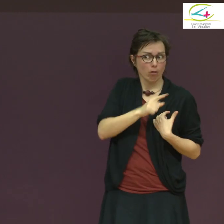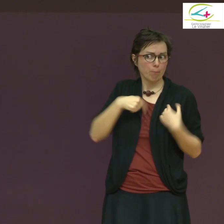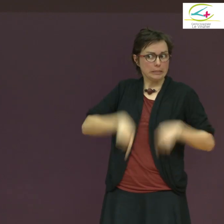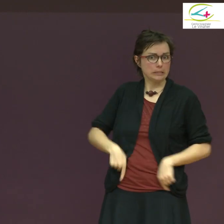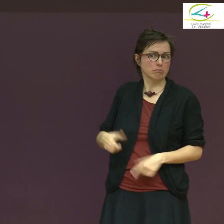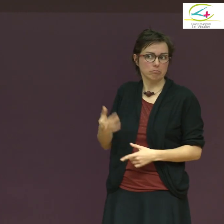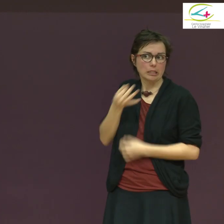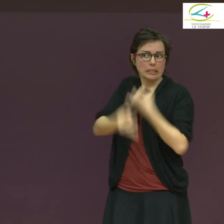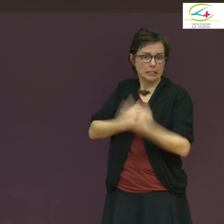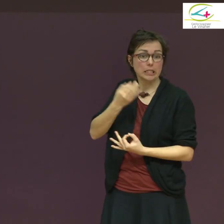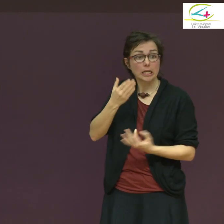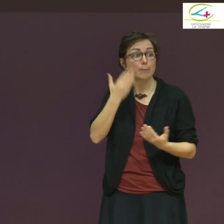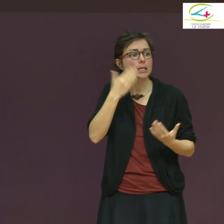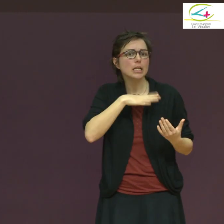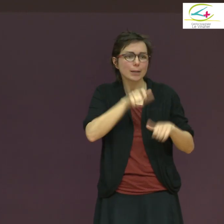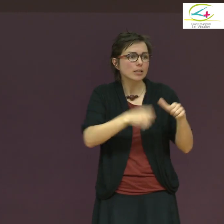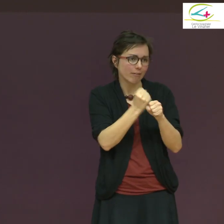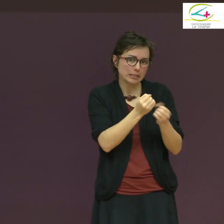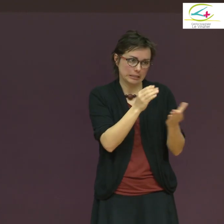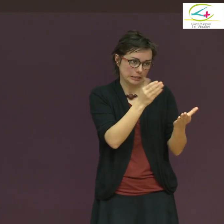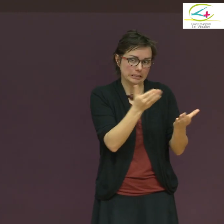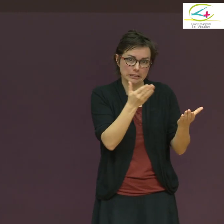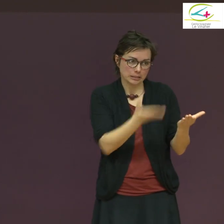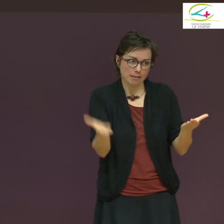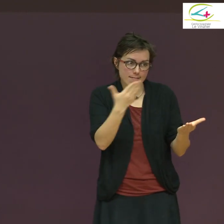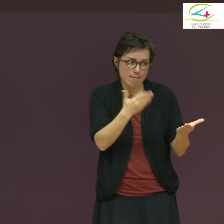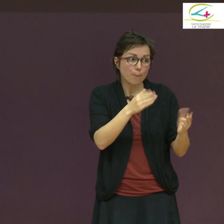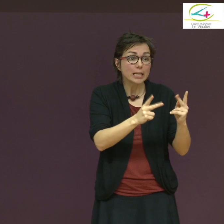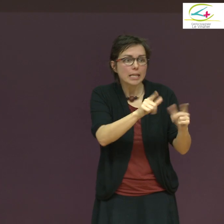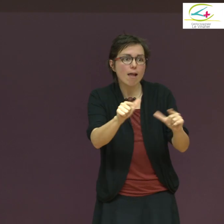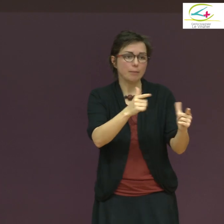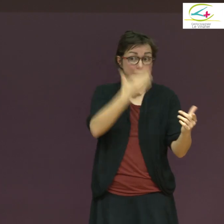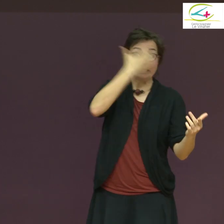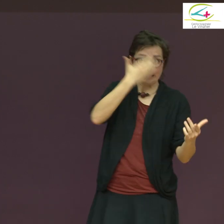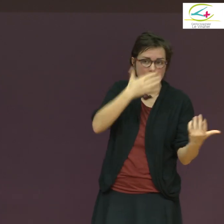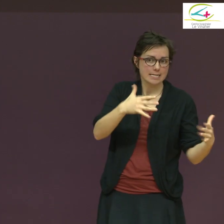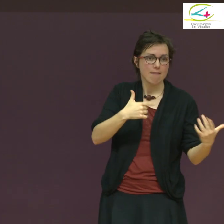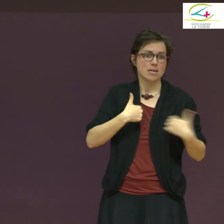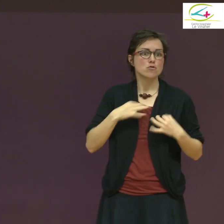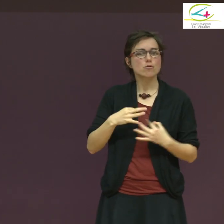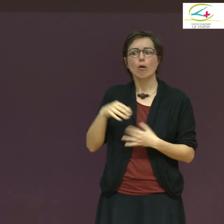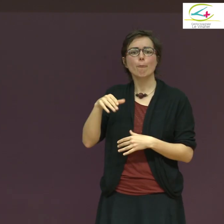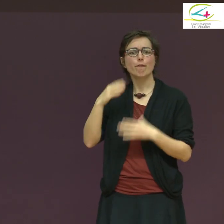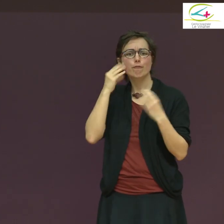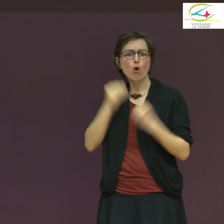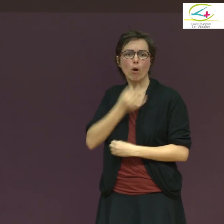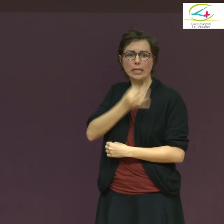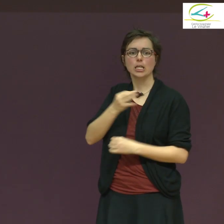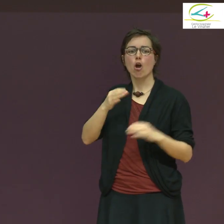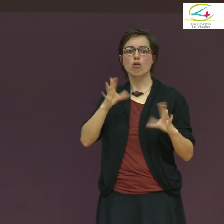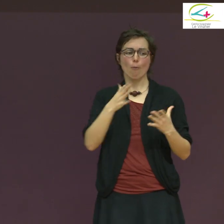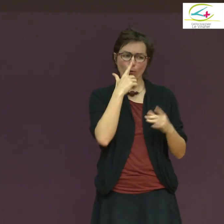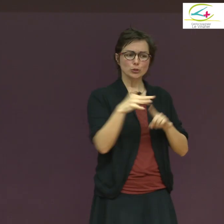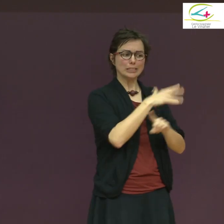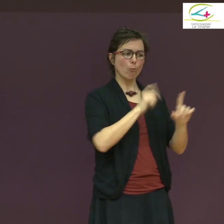pédopsychiatres ou des gens qui travaillent en pédopsychiatrie, ils le savent. Il y a un manque d'effectifs. Foucault disait, on juge une société à la façon dont elle traite ses fous.